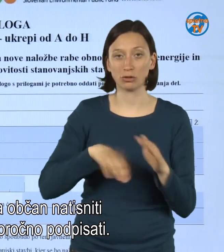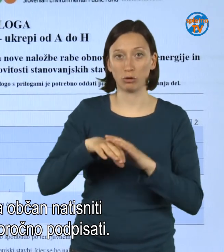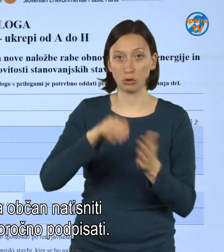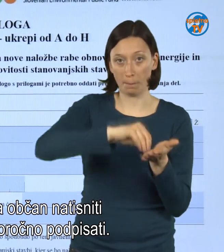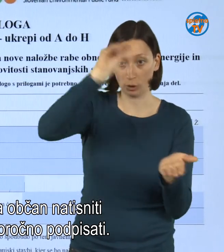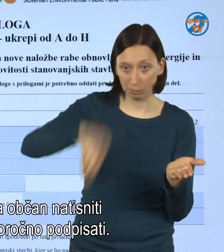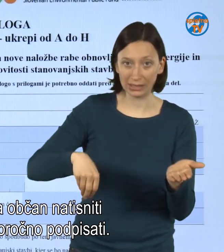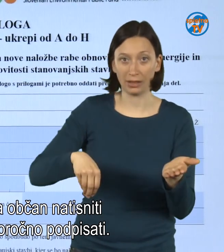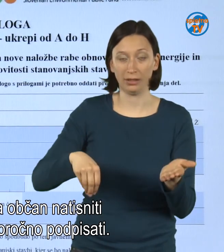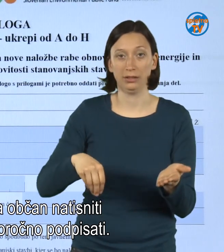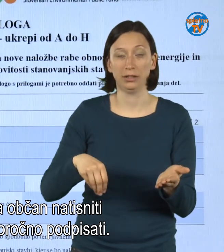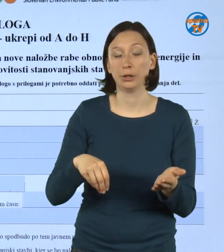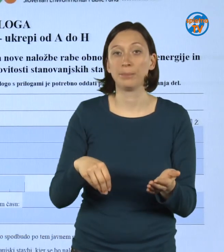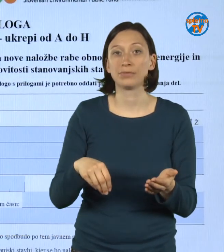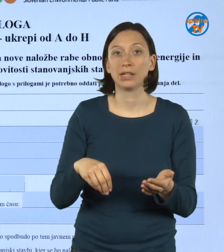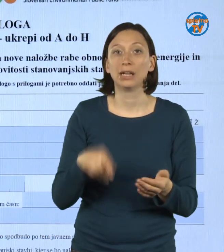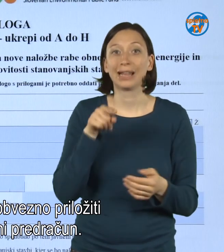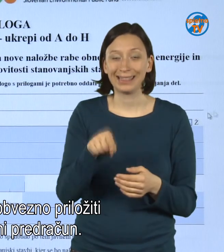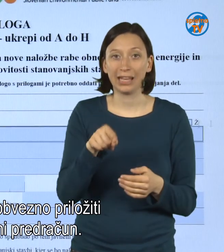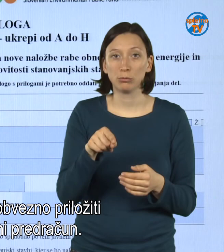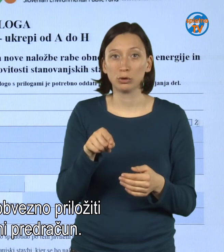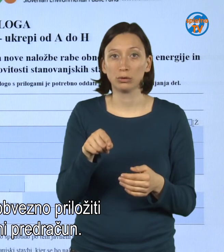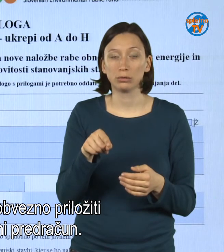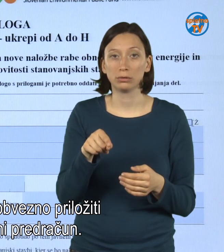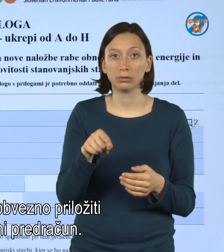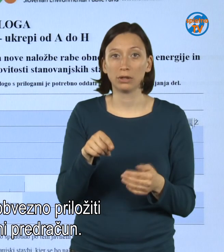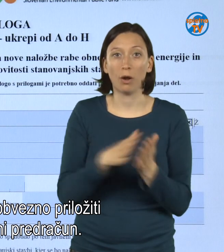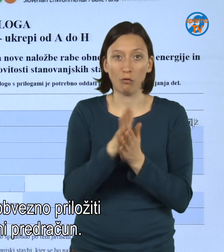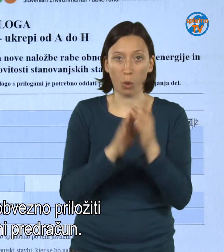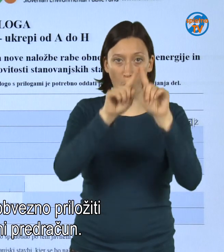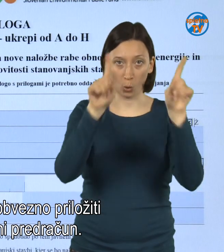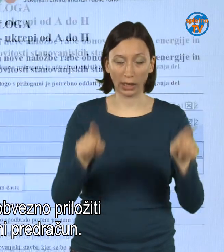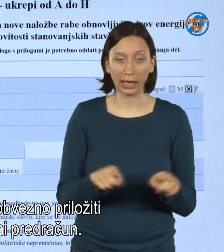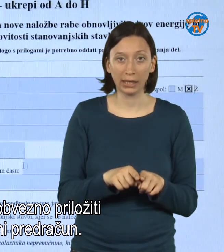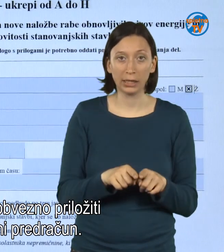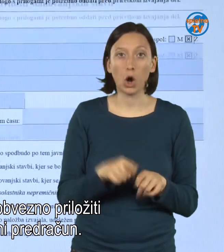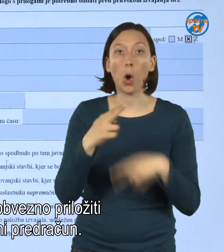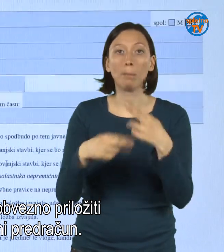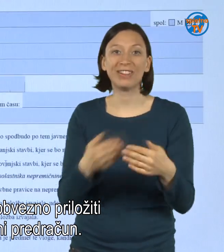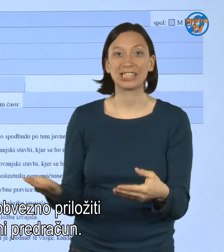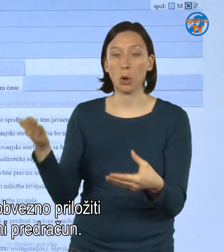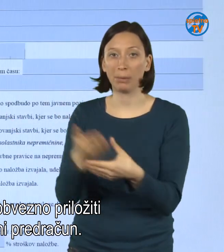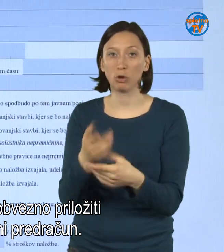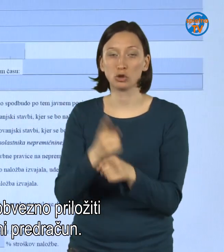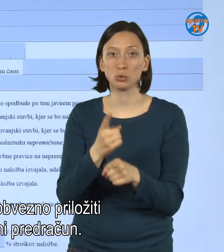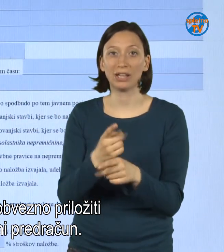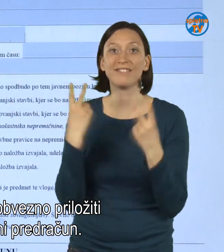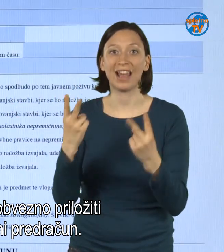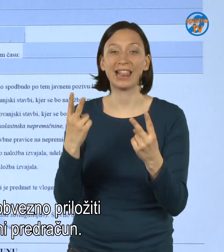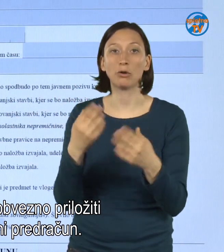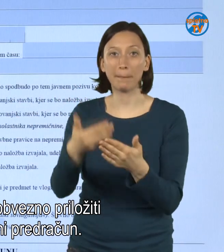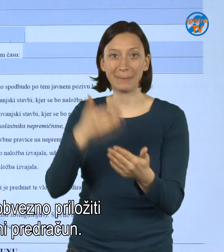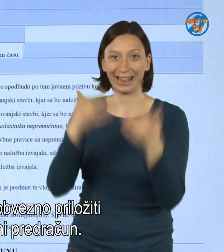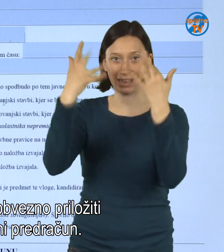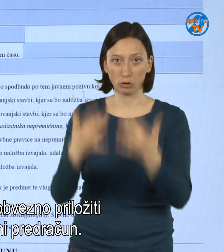ga tudi lastnoročno podpisati. K temu vlogi, obrazcu, pa je obvezno priložiti